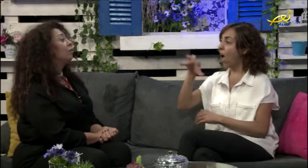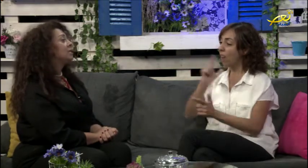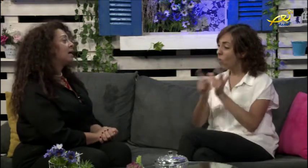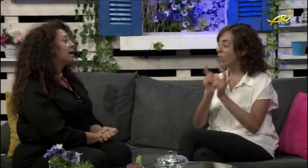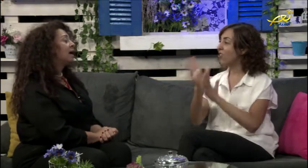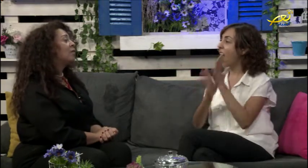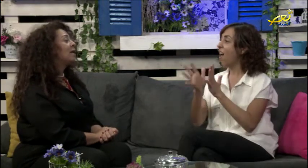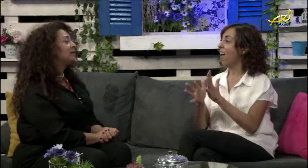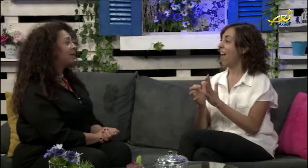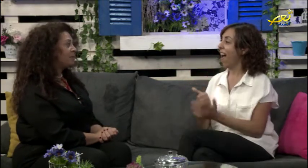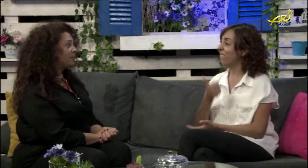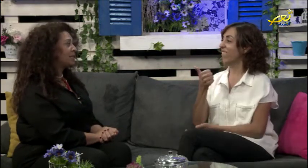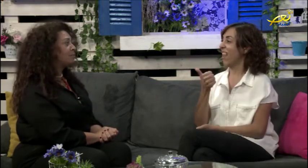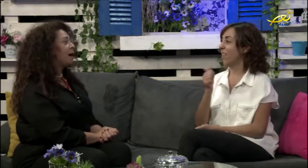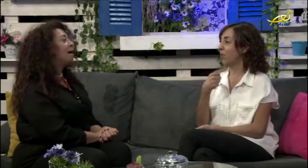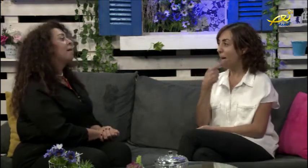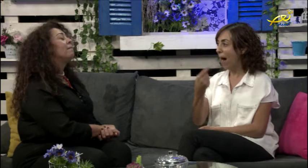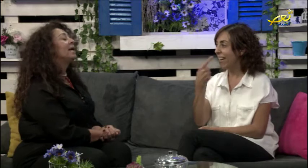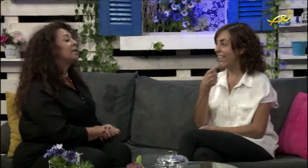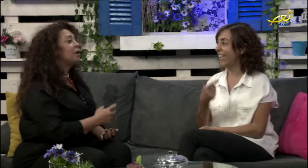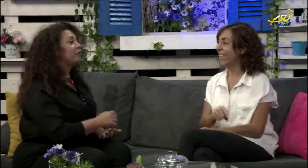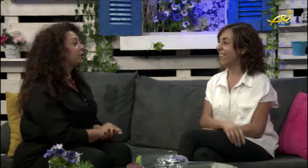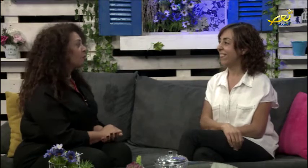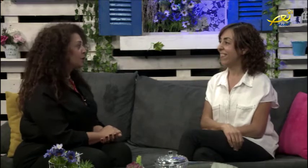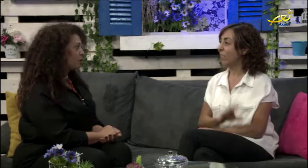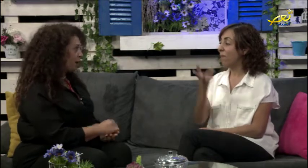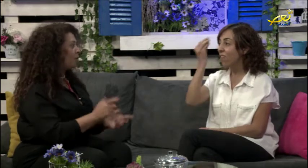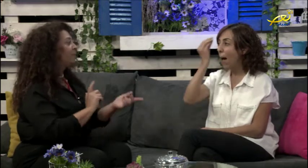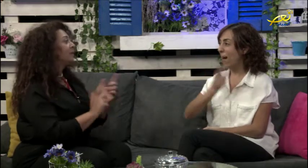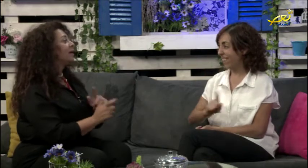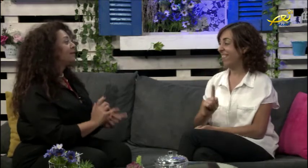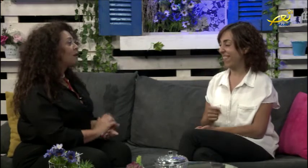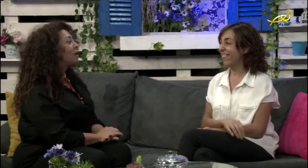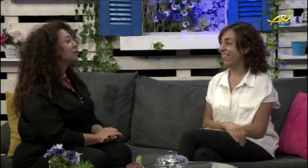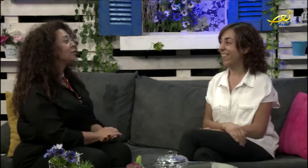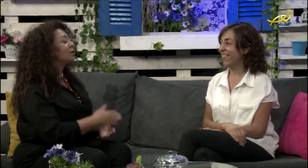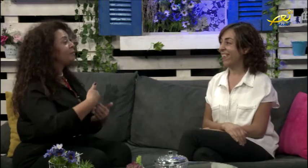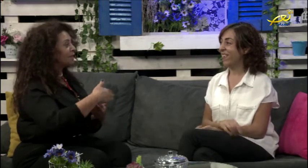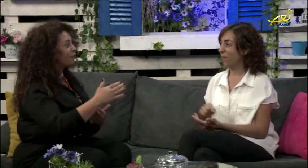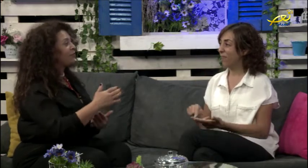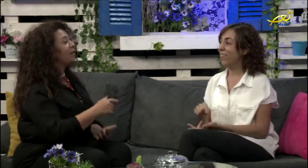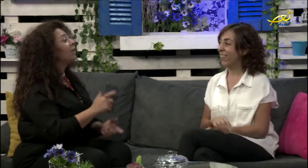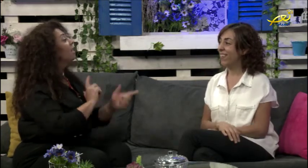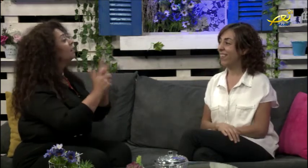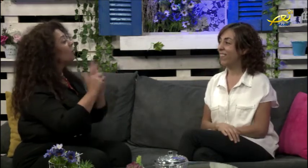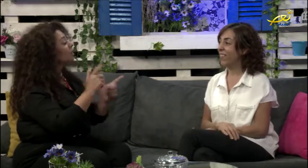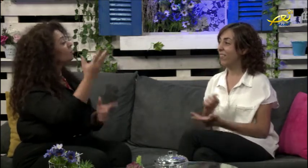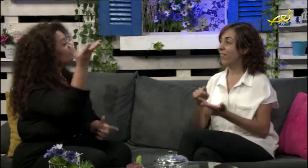وإذا هالولد طلع ما بيسمع ما حدا يوقف التواصل معه، التواصل بكفي، التواصل منشان